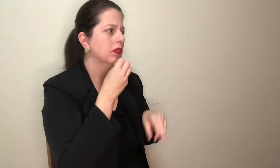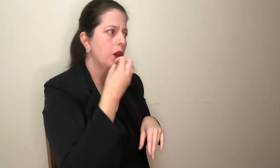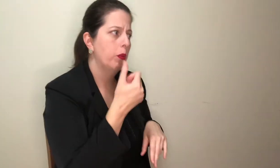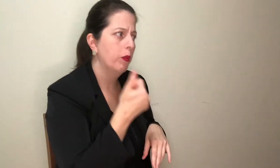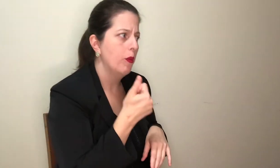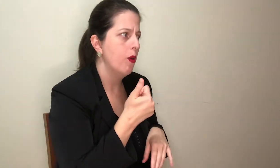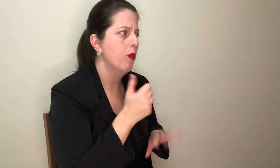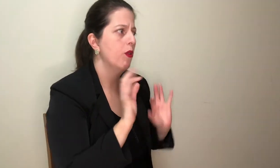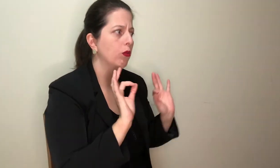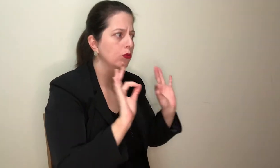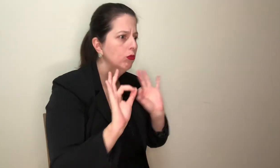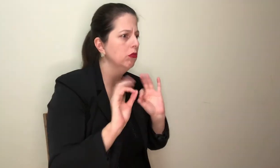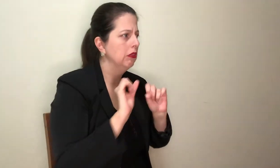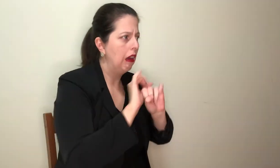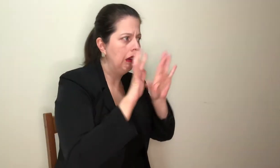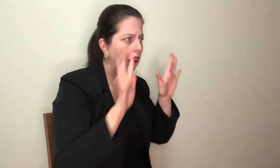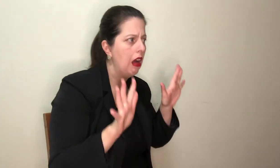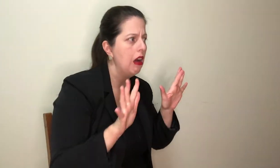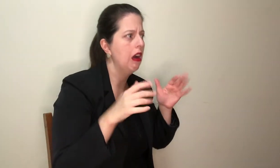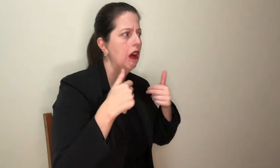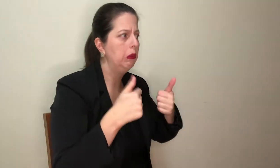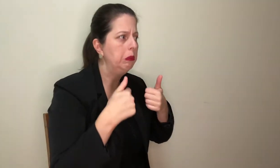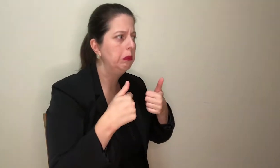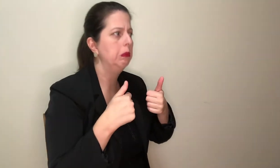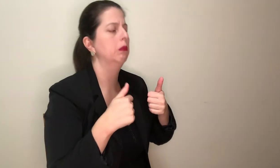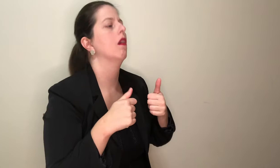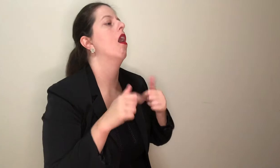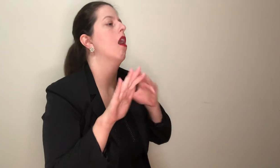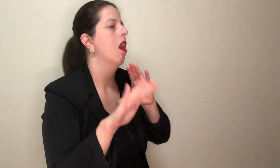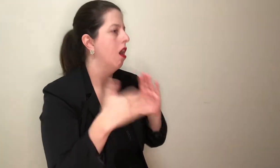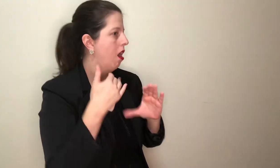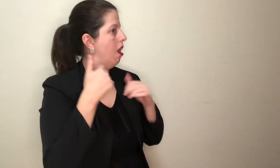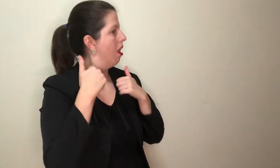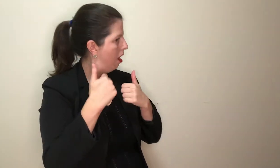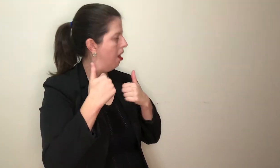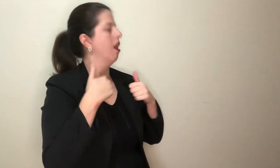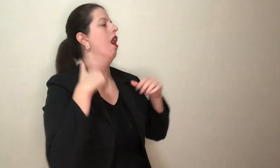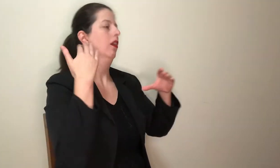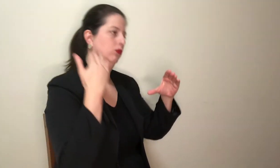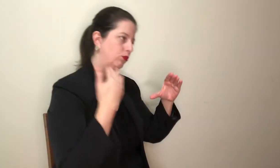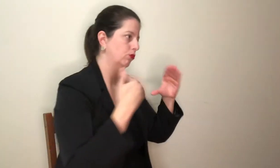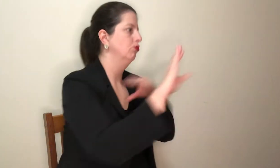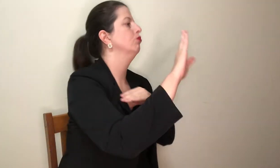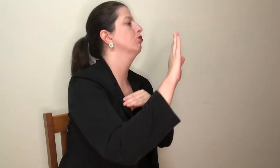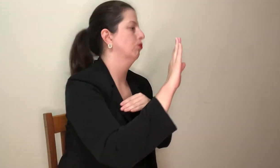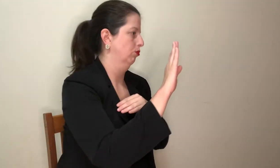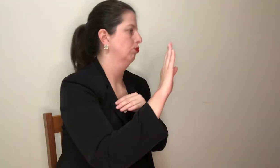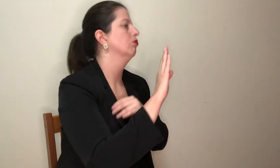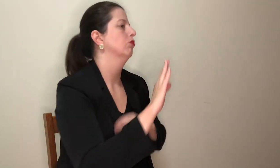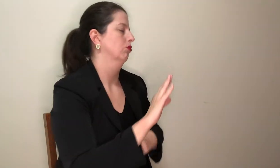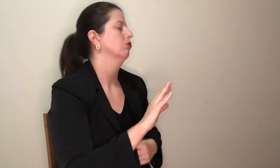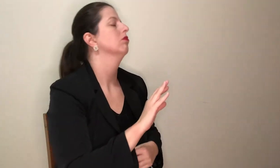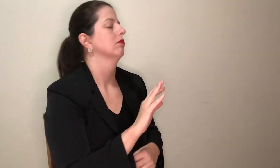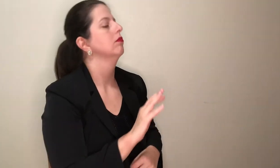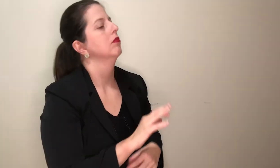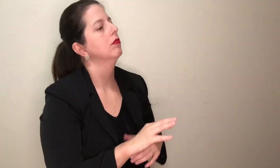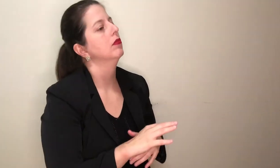onde deve ser. Depende de cada situação. Quando eu preciso, assim, de alguma análise, aí tudo bem,